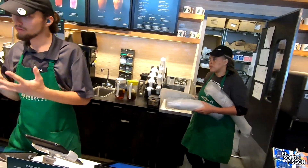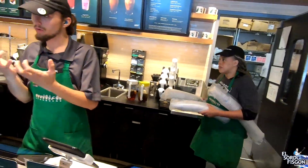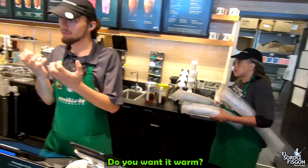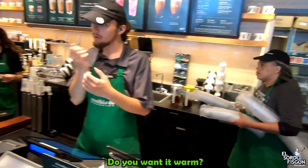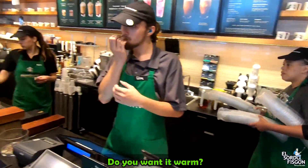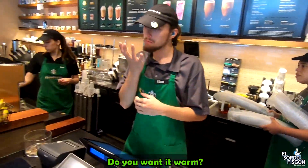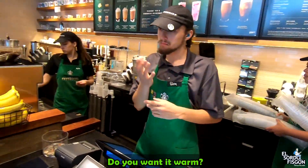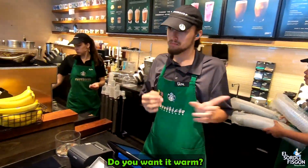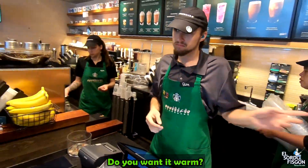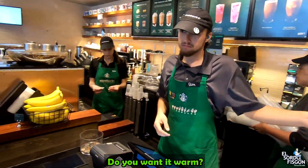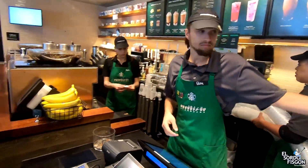Do you want it warm?